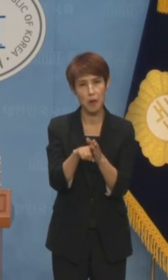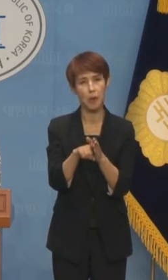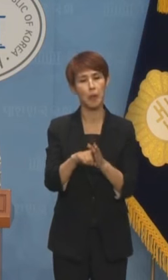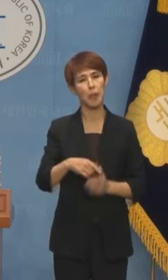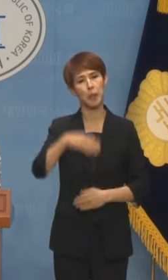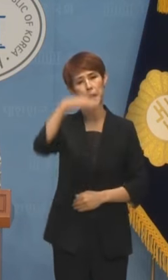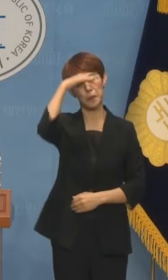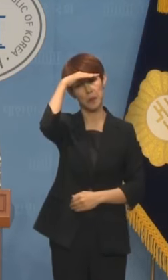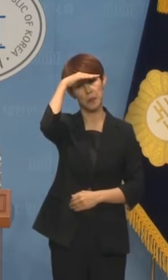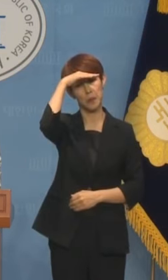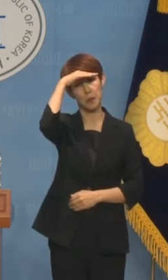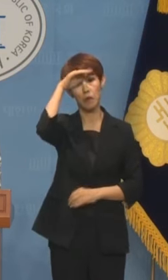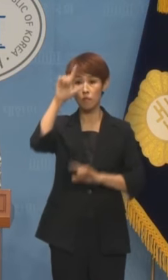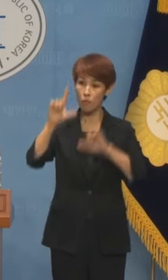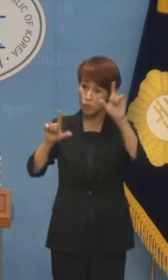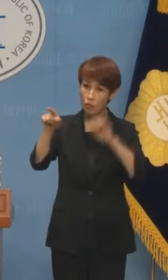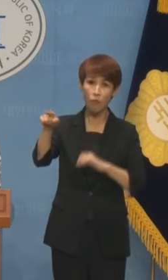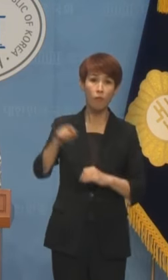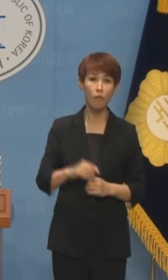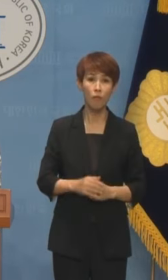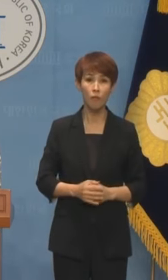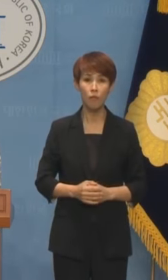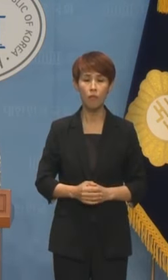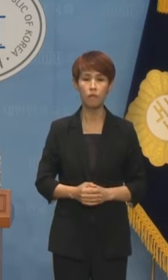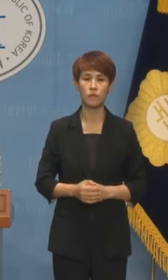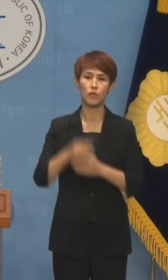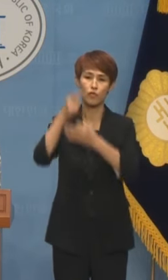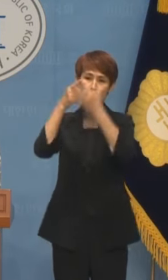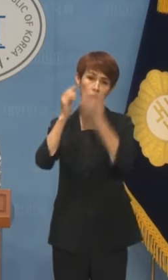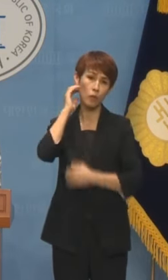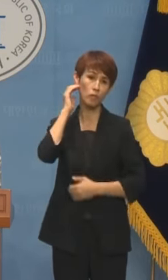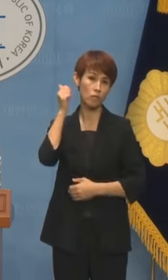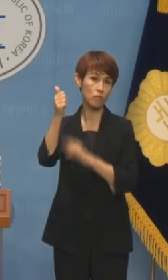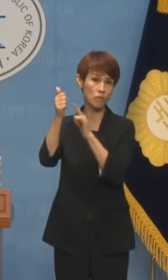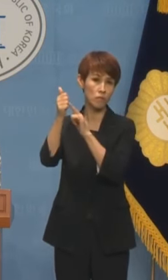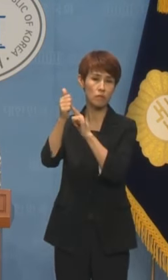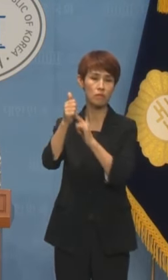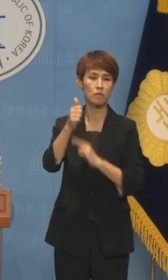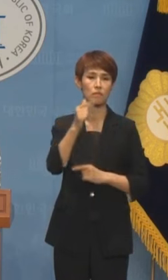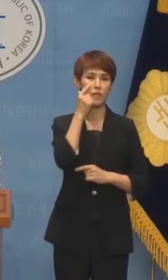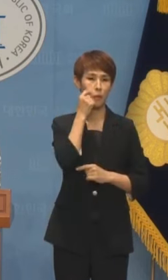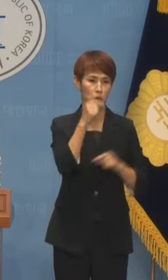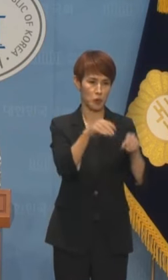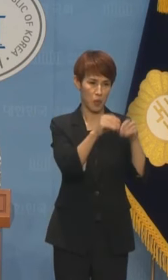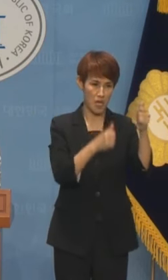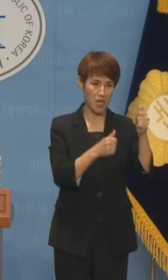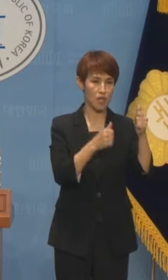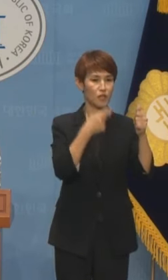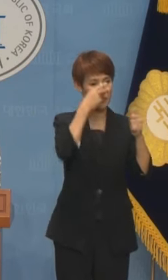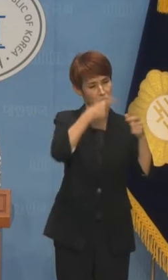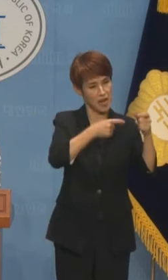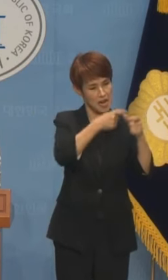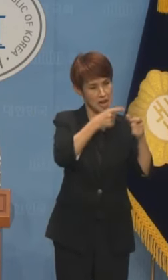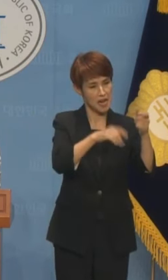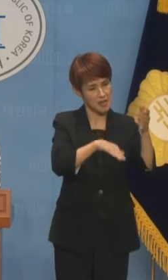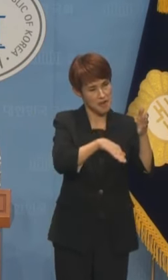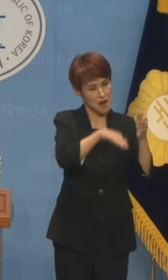뒷짐만 지고 있습니다. 윤석열 대통령은 기시다 총리와 술 한 잔의